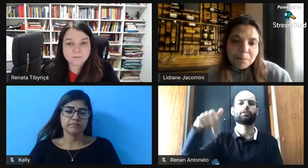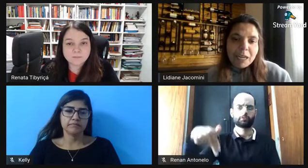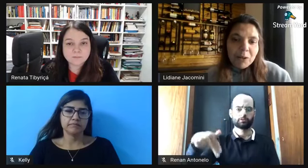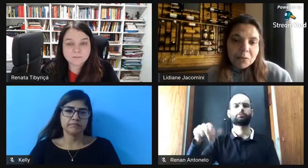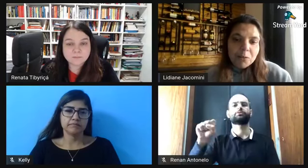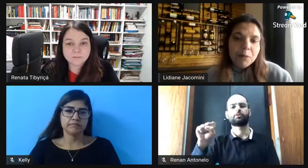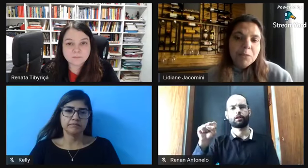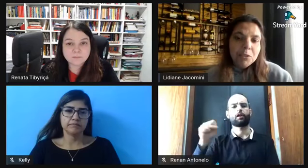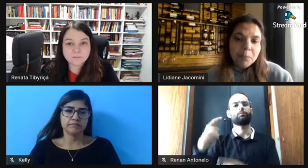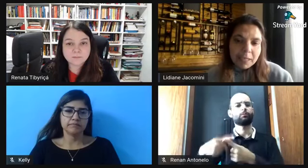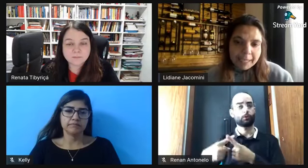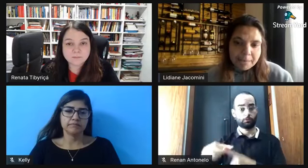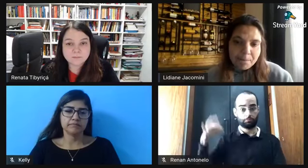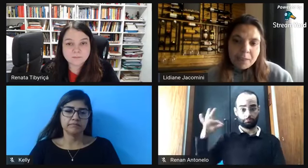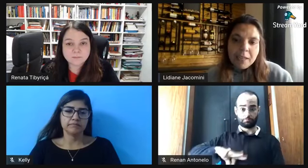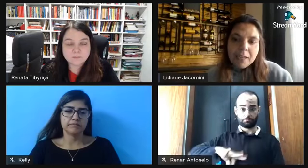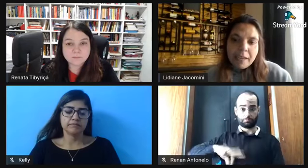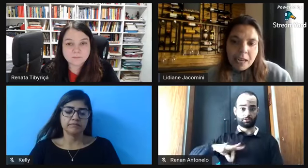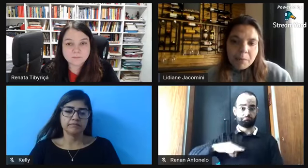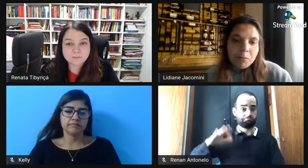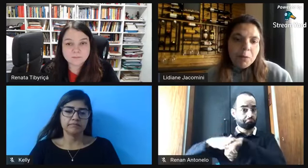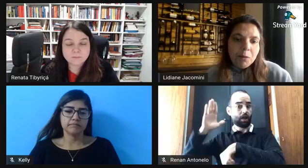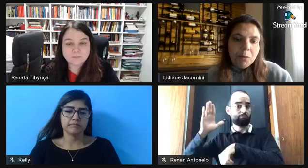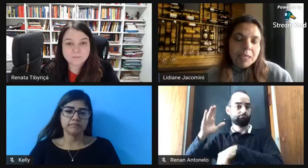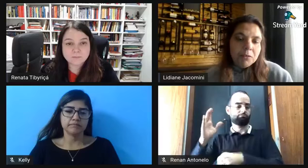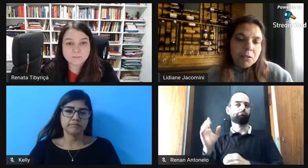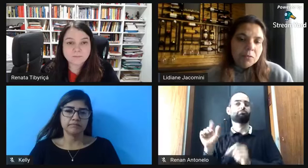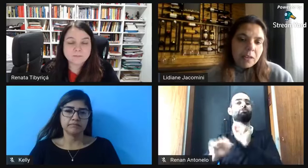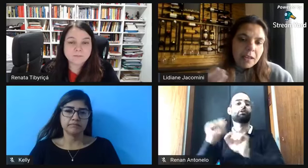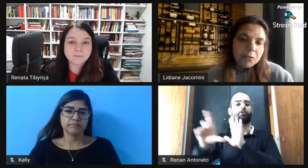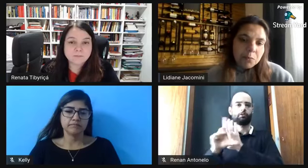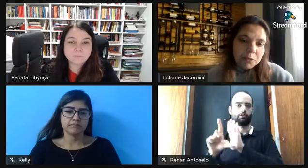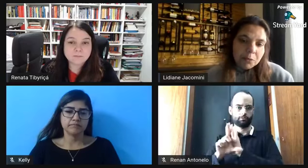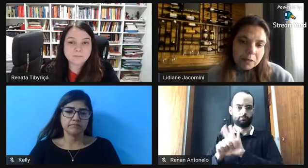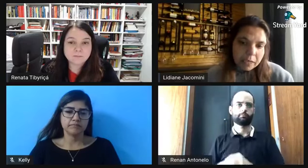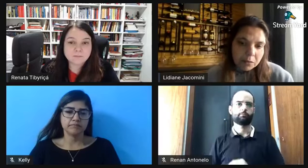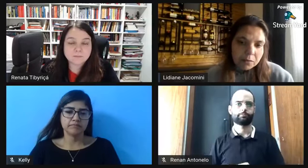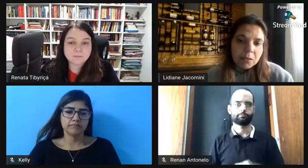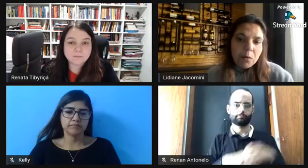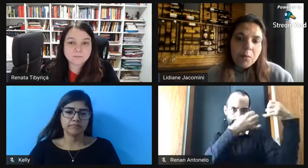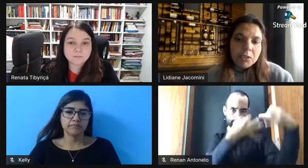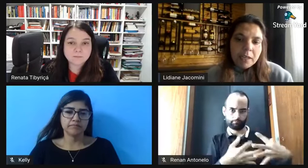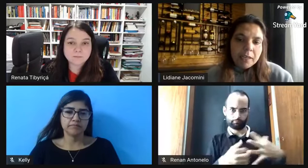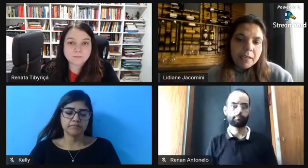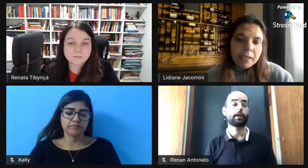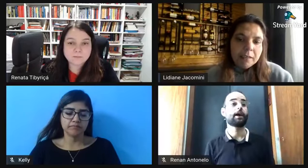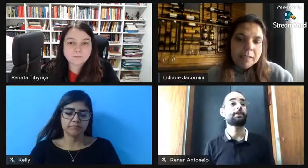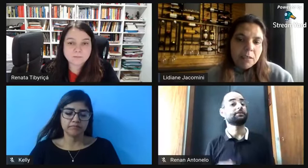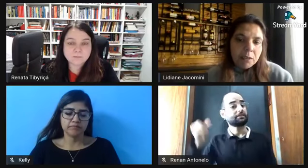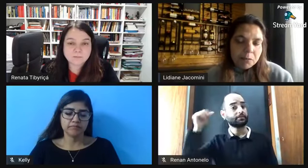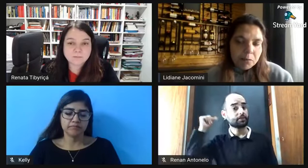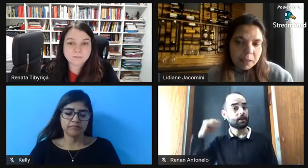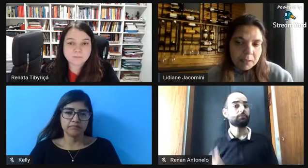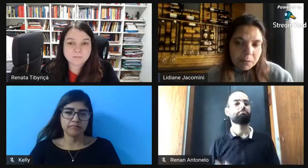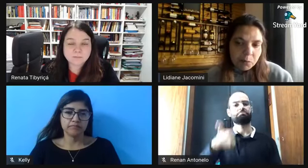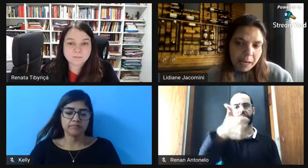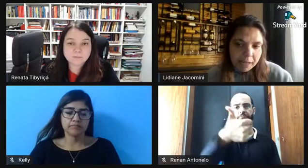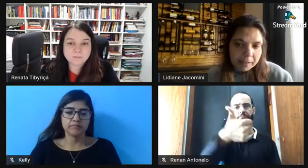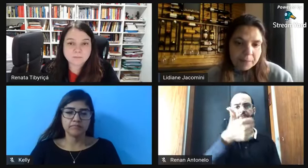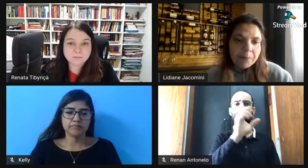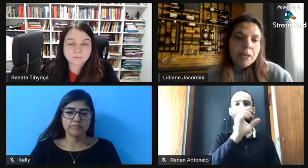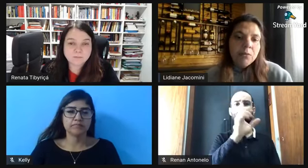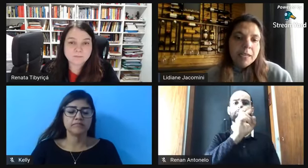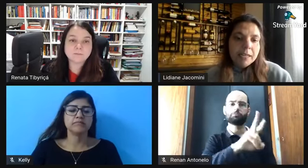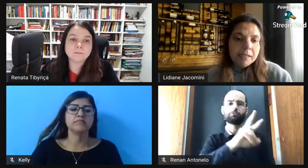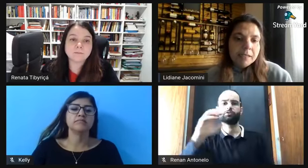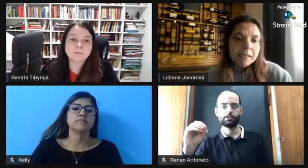salário maior do que o permitido pela lei. Na época, o meu marido tinha um salário de 1.200 e atualmente a renda dele ultrapassou para